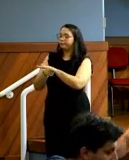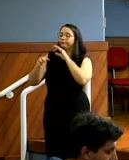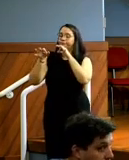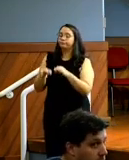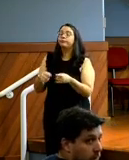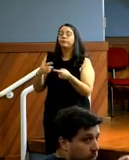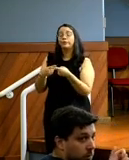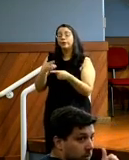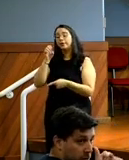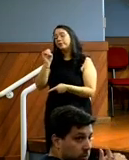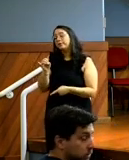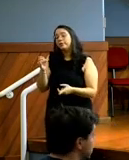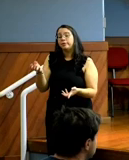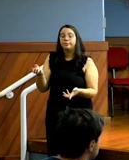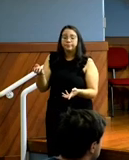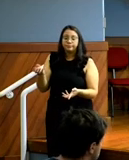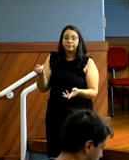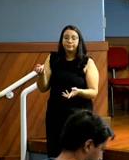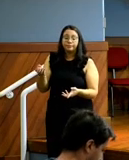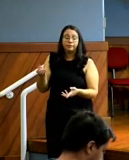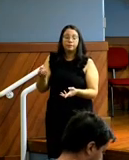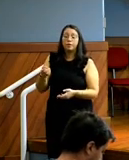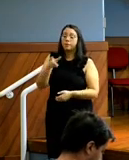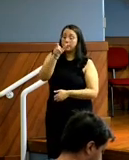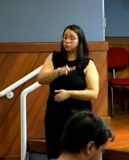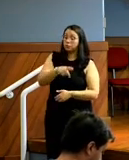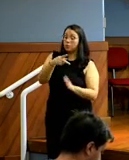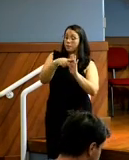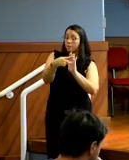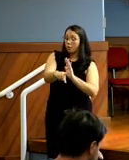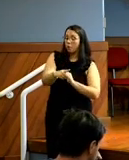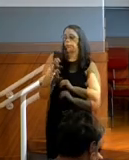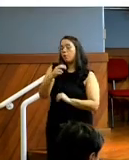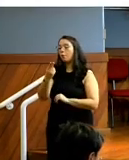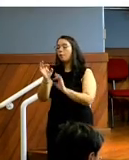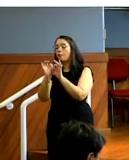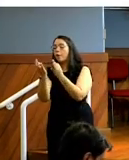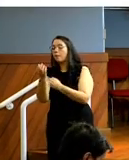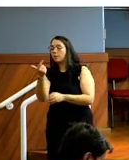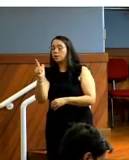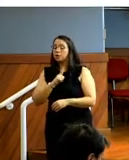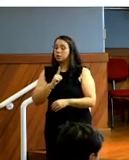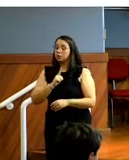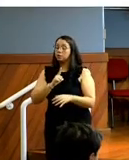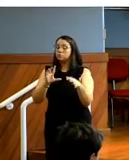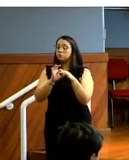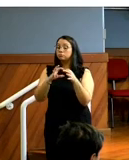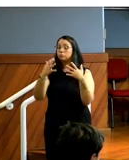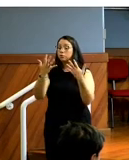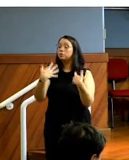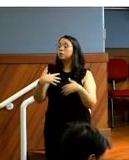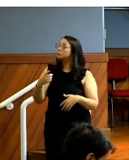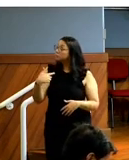vocês. Se o proprietário daquele material ou um ente familiar que tem a ligação direta chegar e falar,